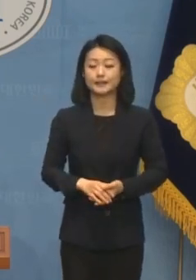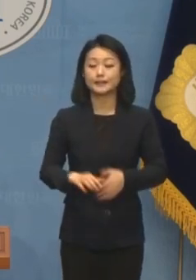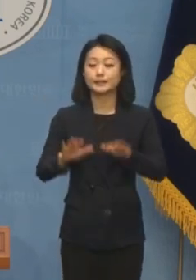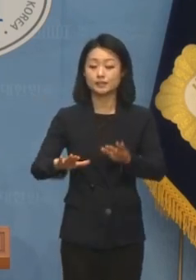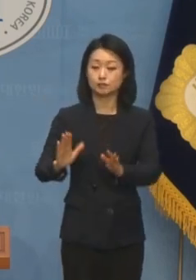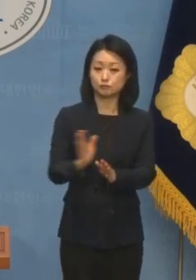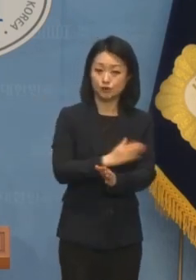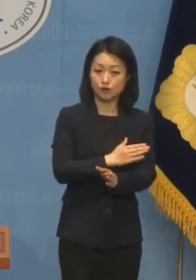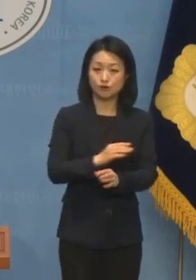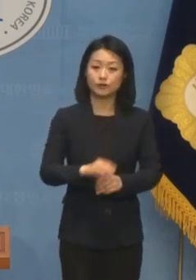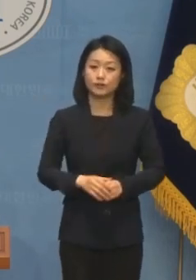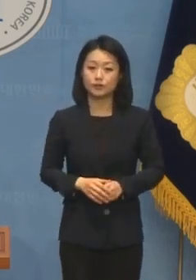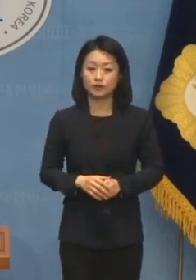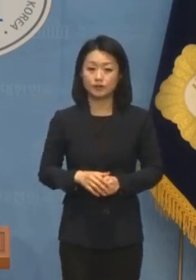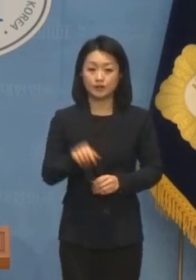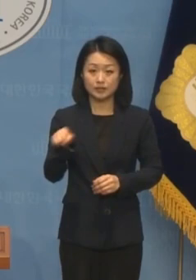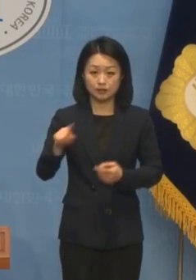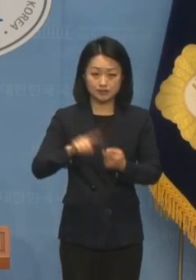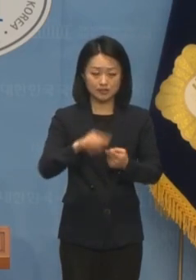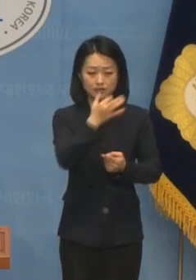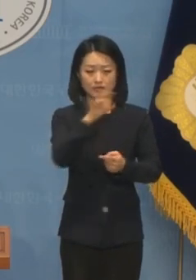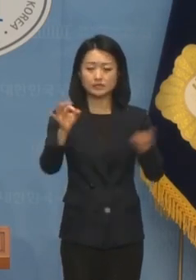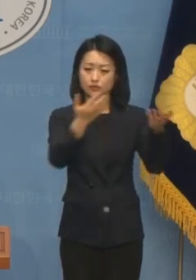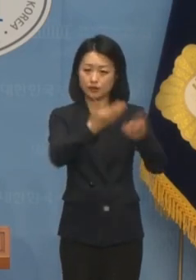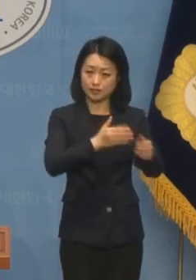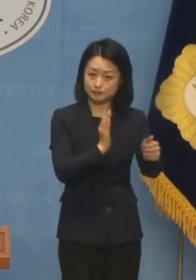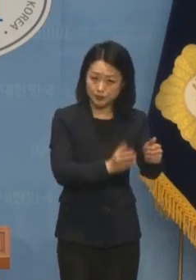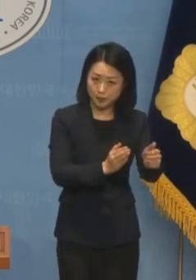이제는 더 이상 부정하지 마십시오.